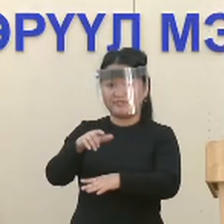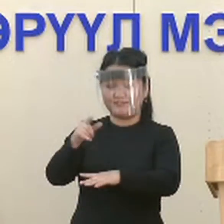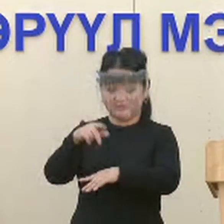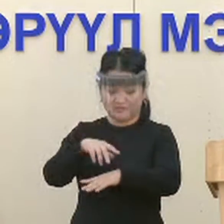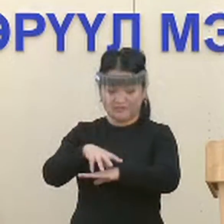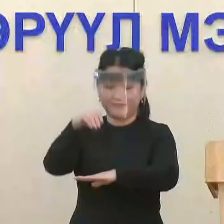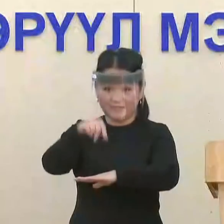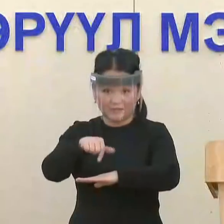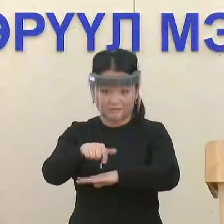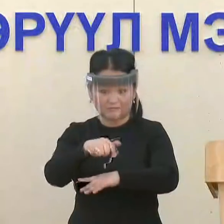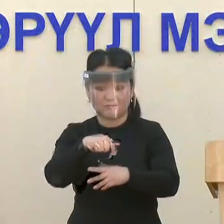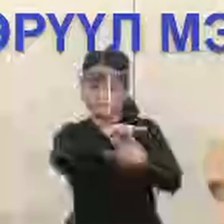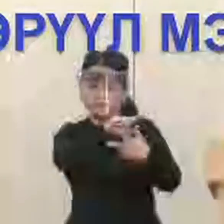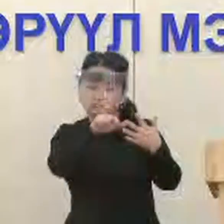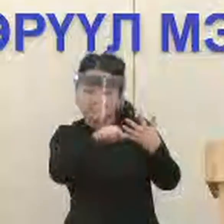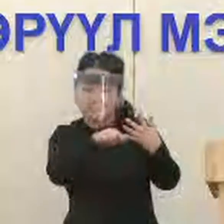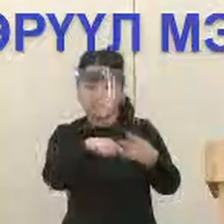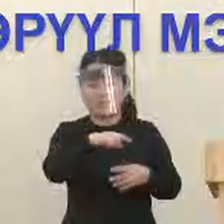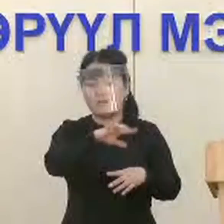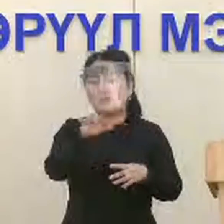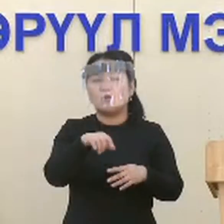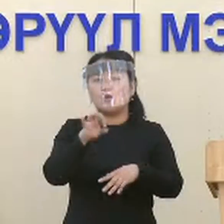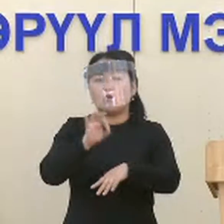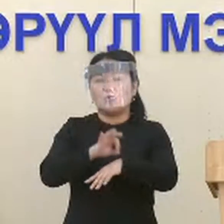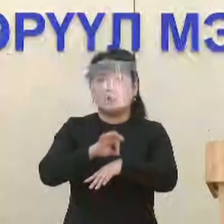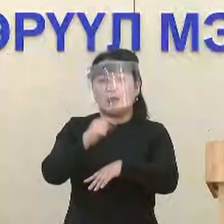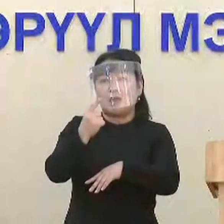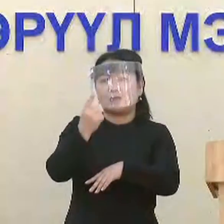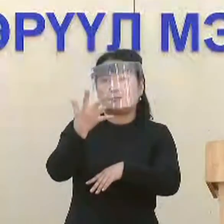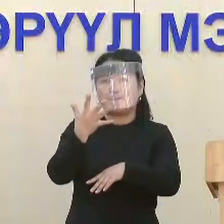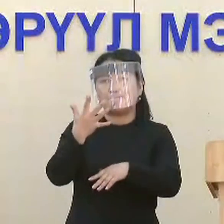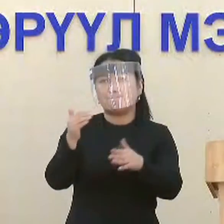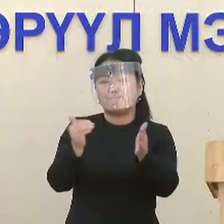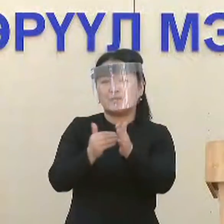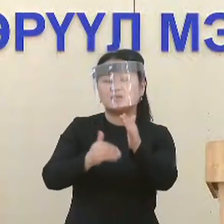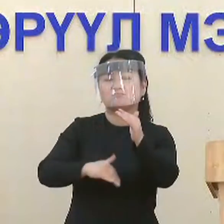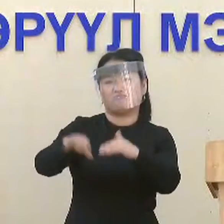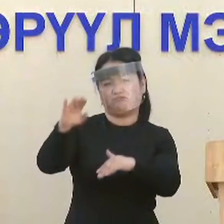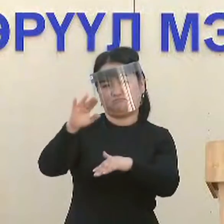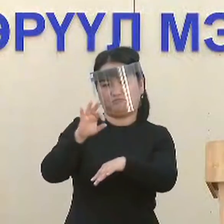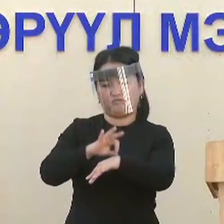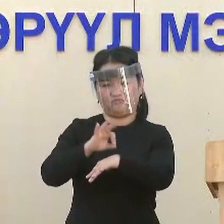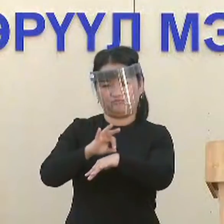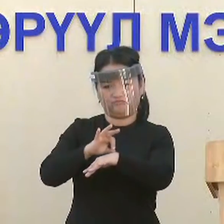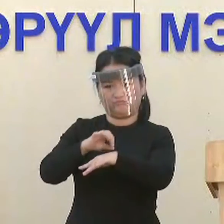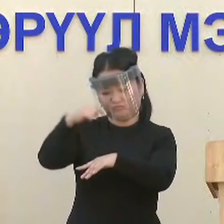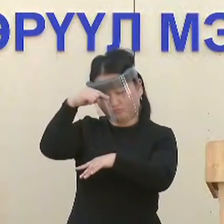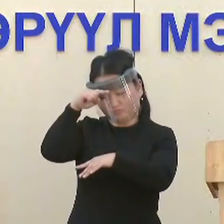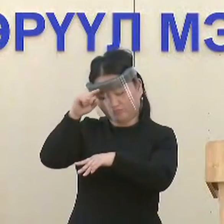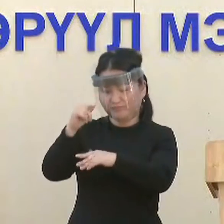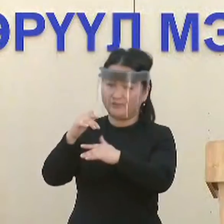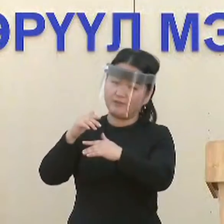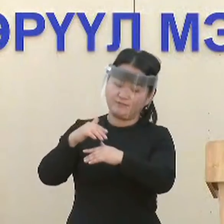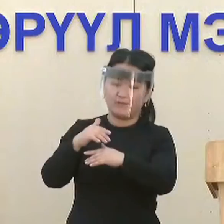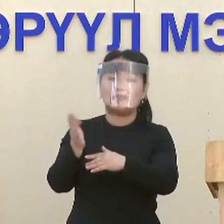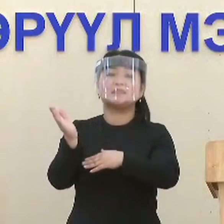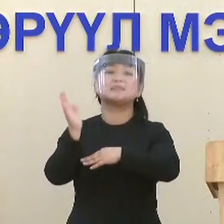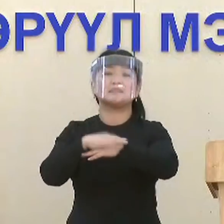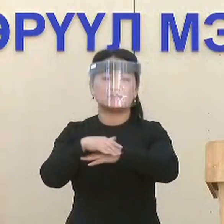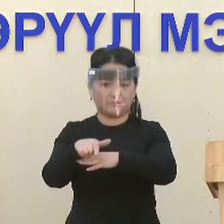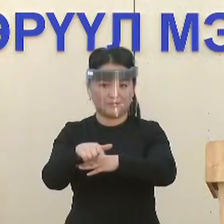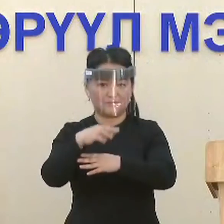тоо 15,000-ыг давсан байна. Өнгөрсөн нэг хоногт гэхэд 888 хүн эмнэлэг тэвтэн эмчлүүлж байгаад нас барсан